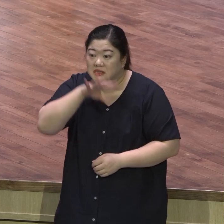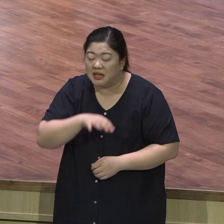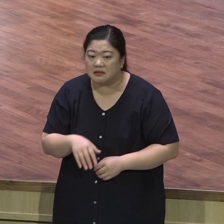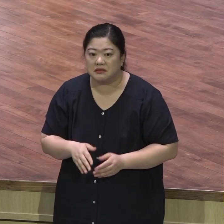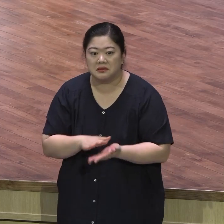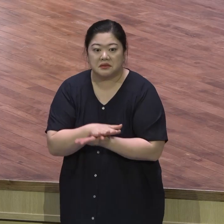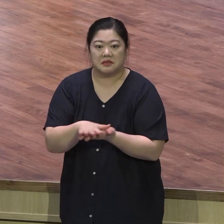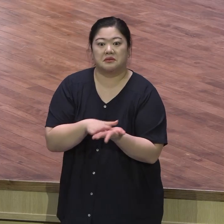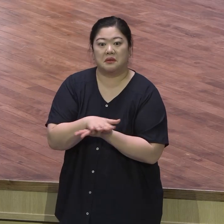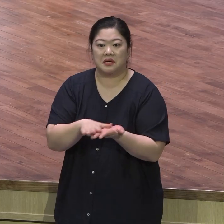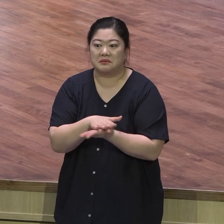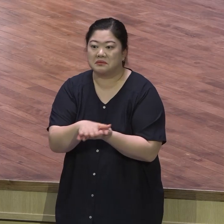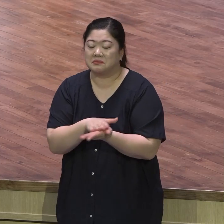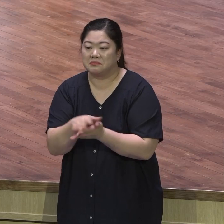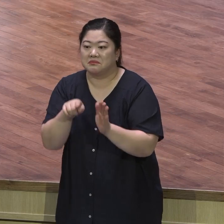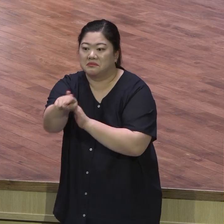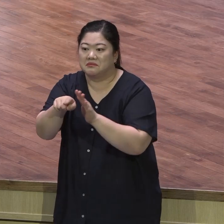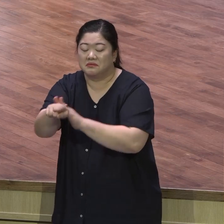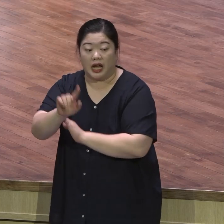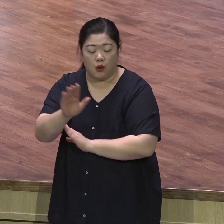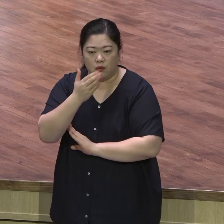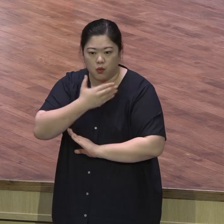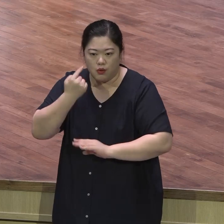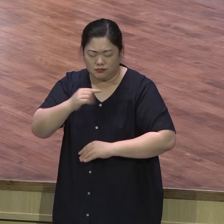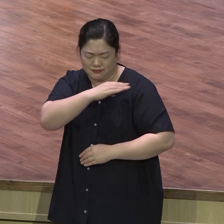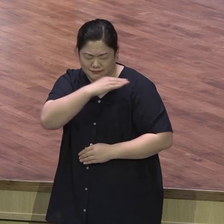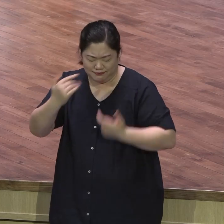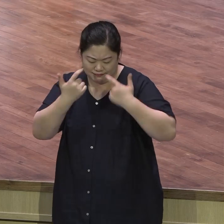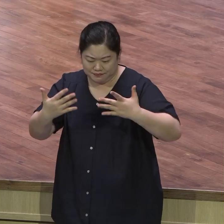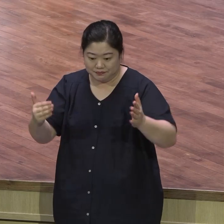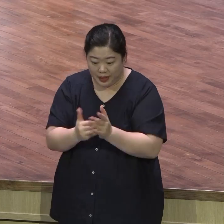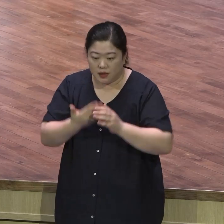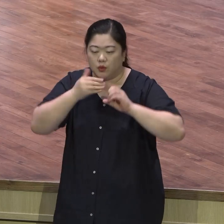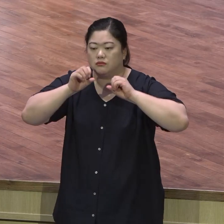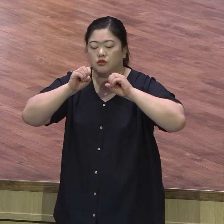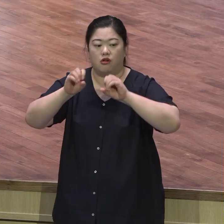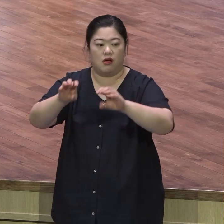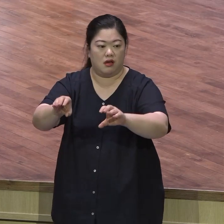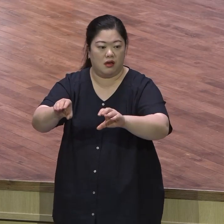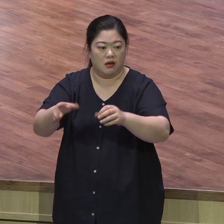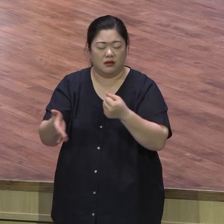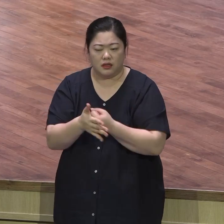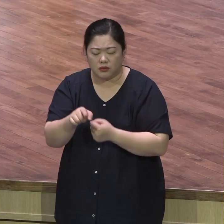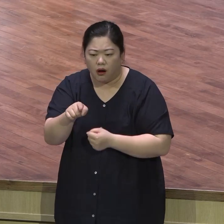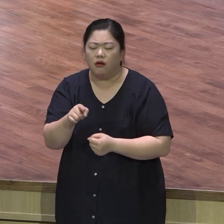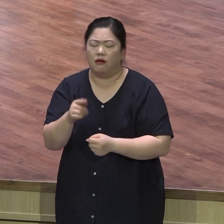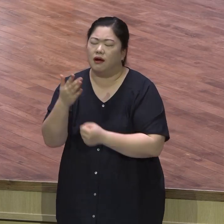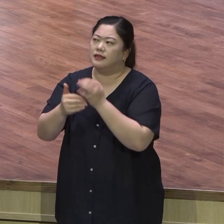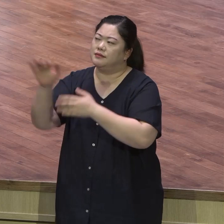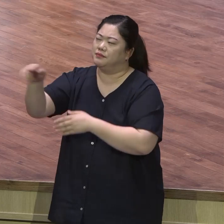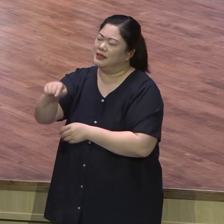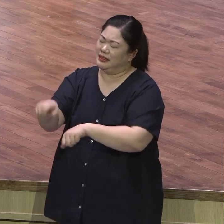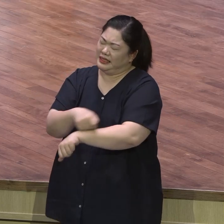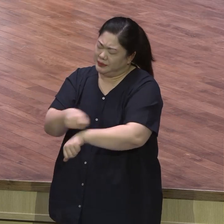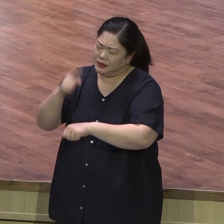신앙생활 성경적 언약적 기도 언약적 헌신들 하니까 하나님 축복할 수 밖에 없지